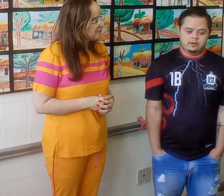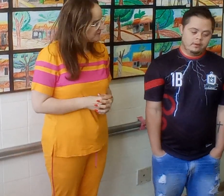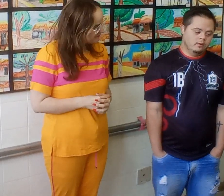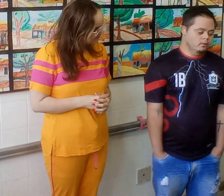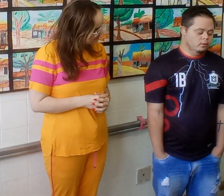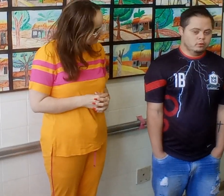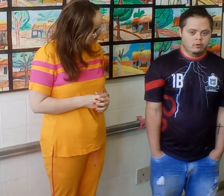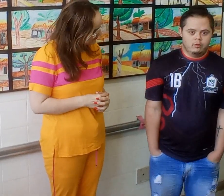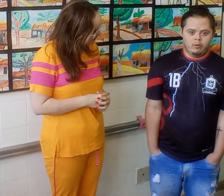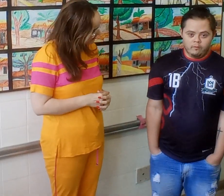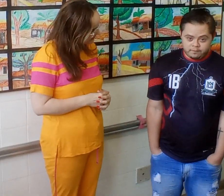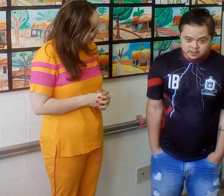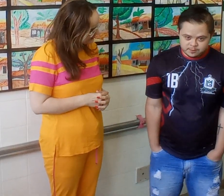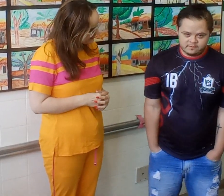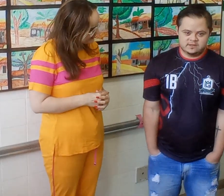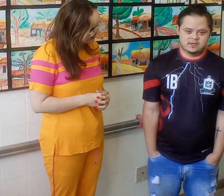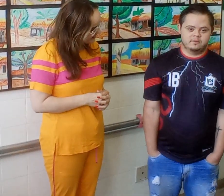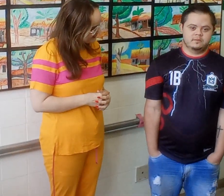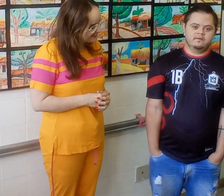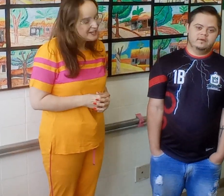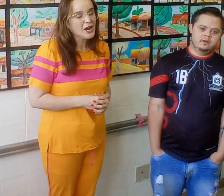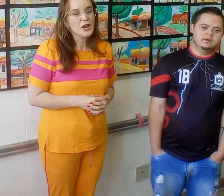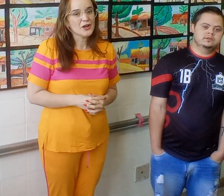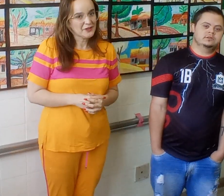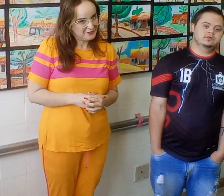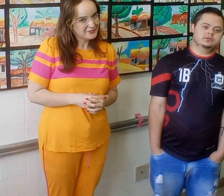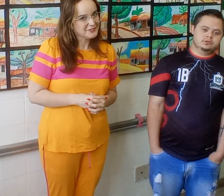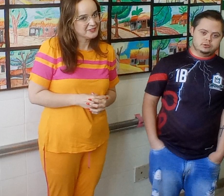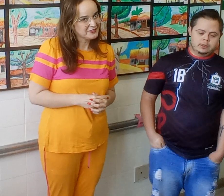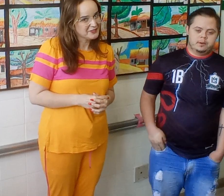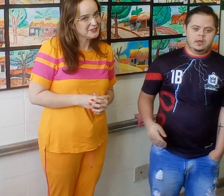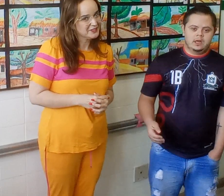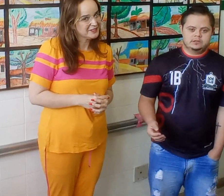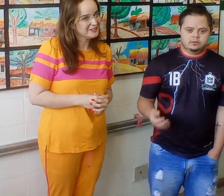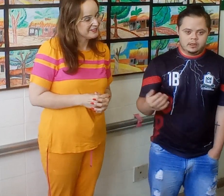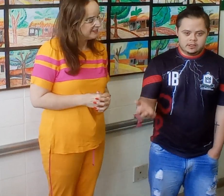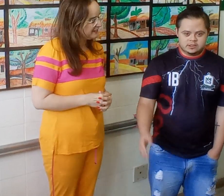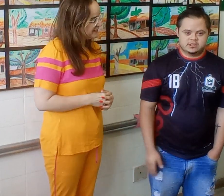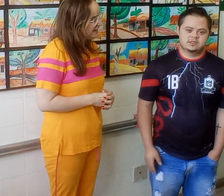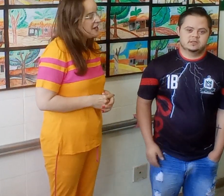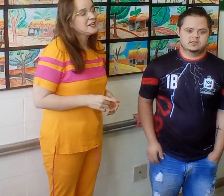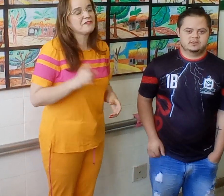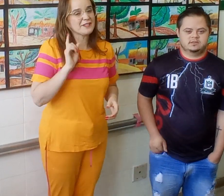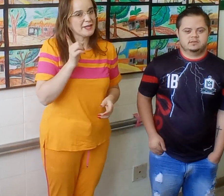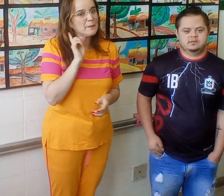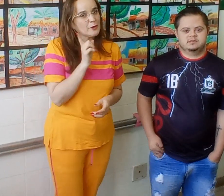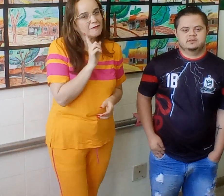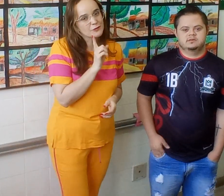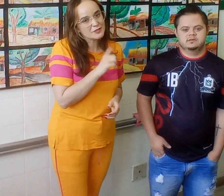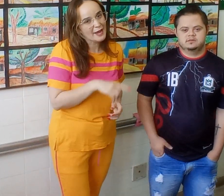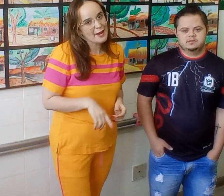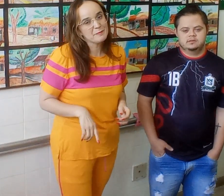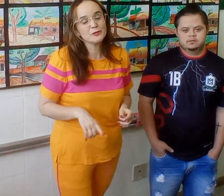Também dou convite para você vir para estudar com a gente. E fazer a prova do SAEB no